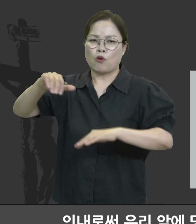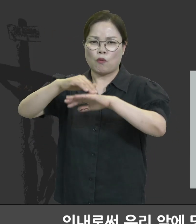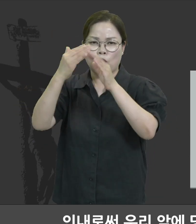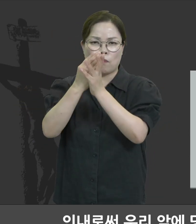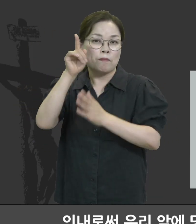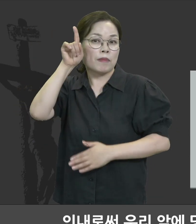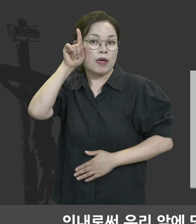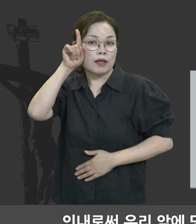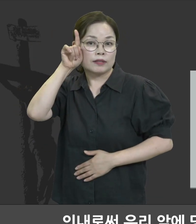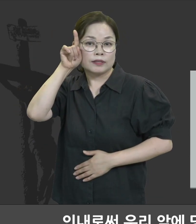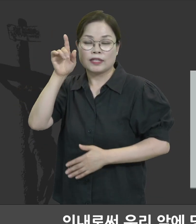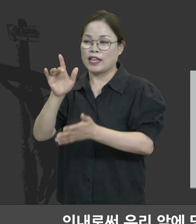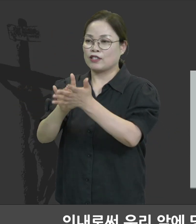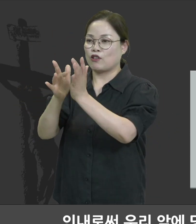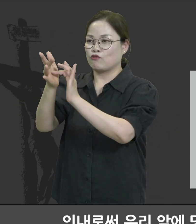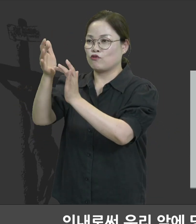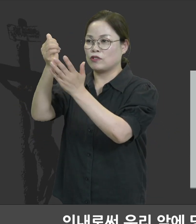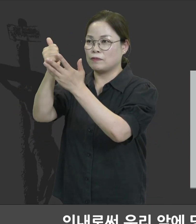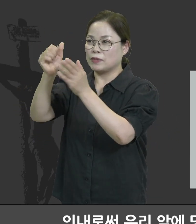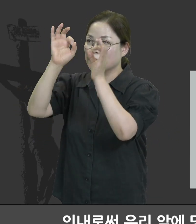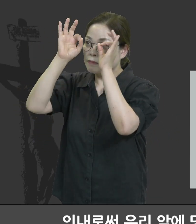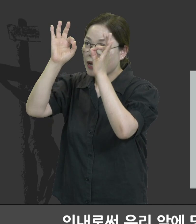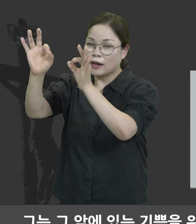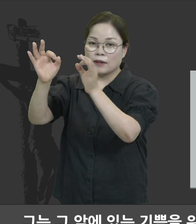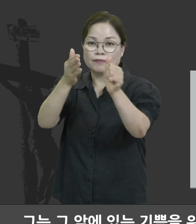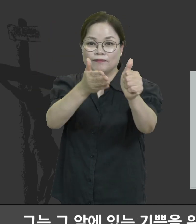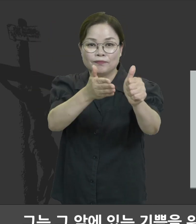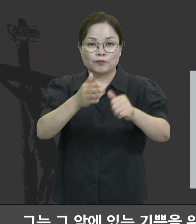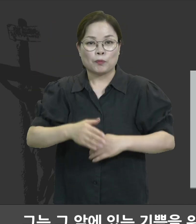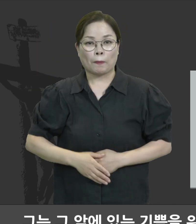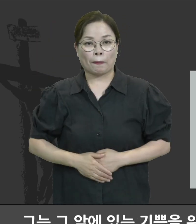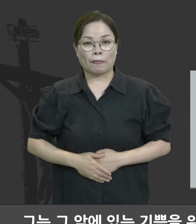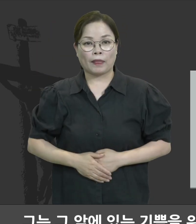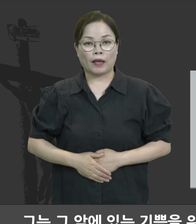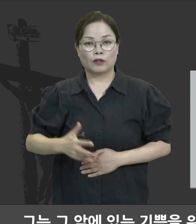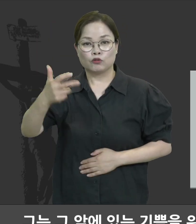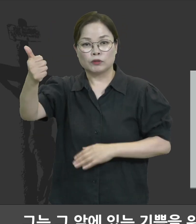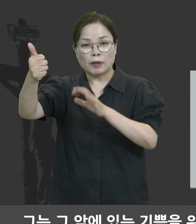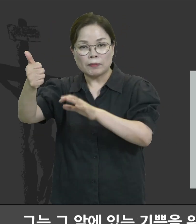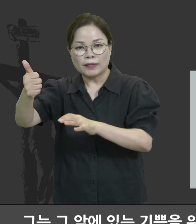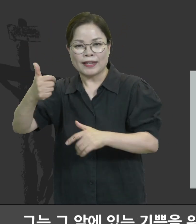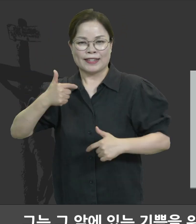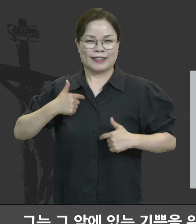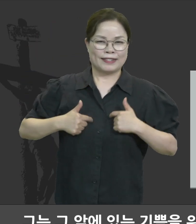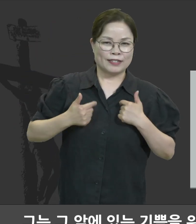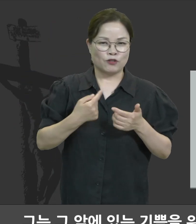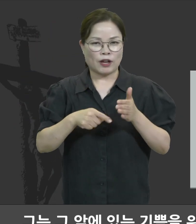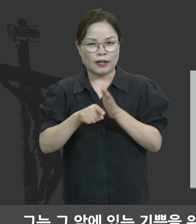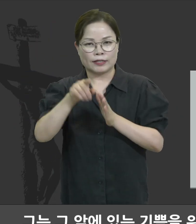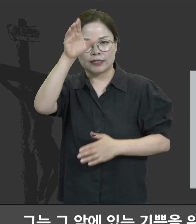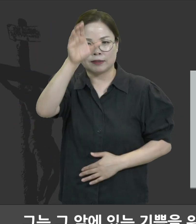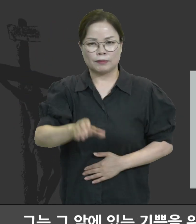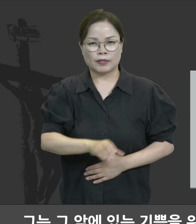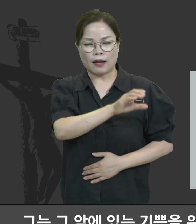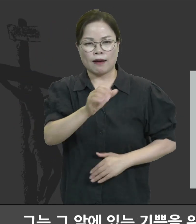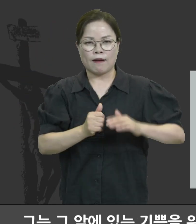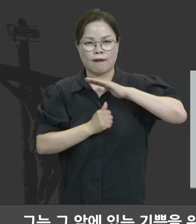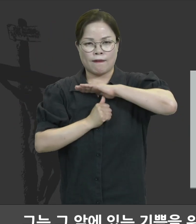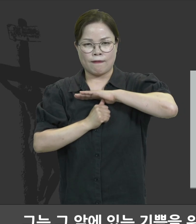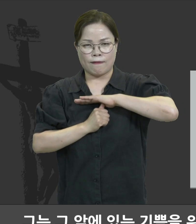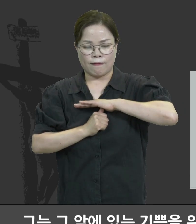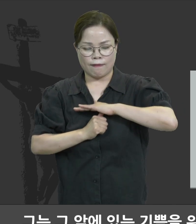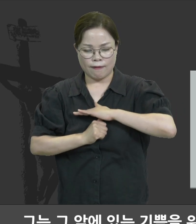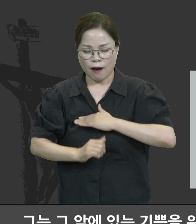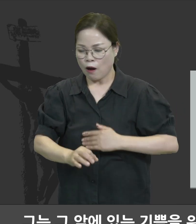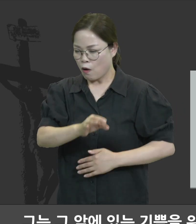이인 예수를 바라보자. 그는 그 앞에 있는 기쁨을 위하여 십자가를 참으사